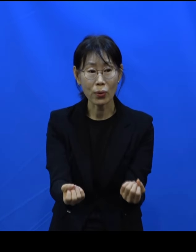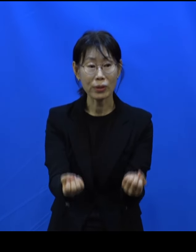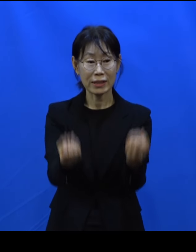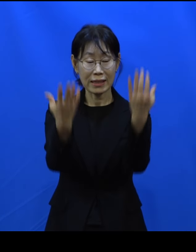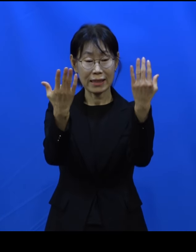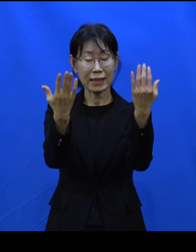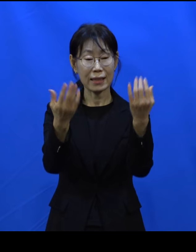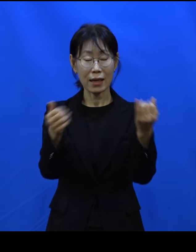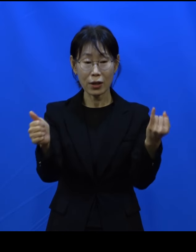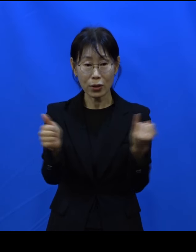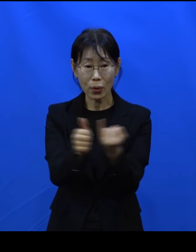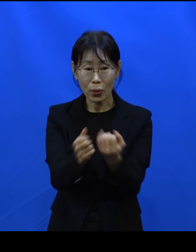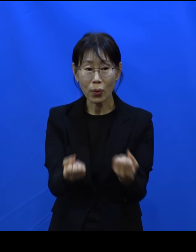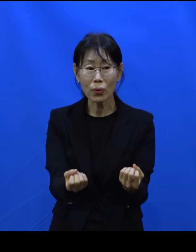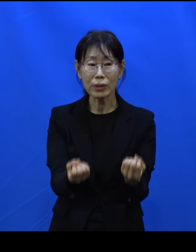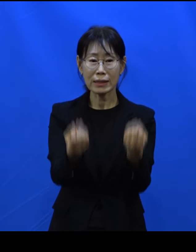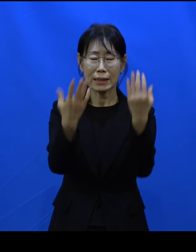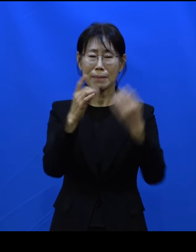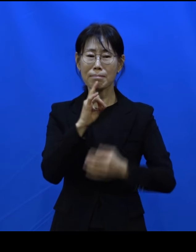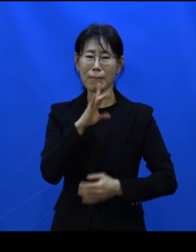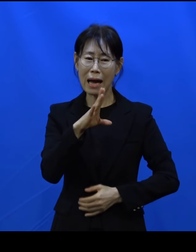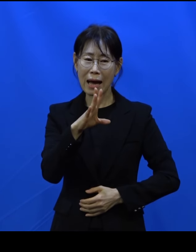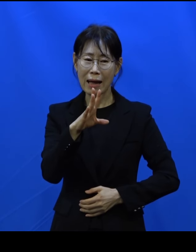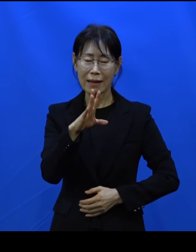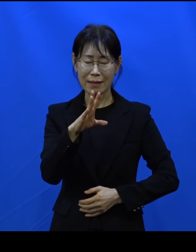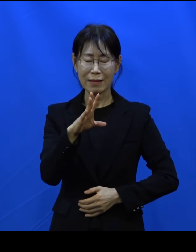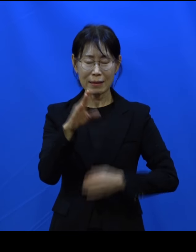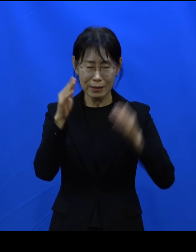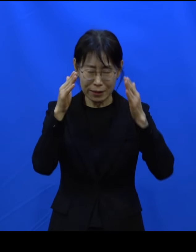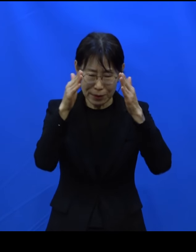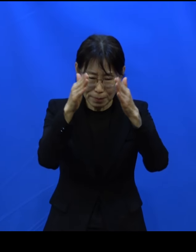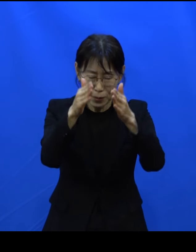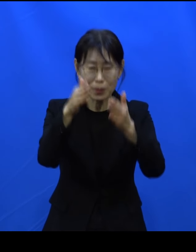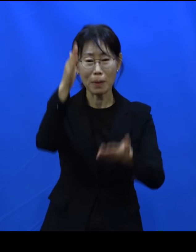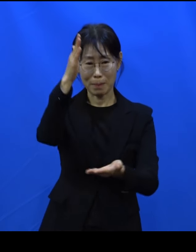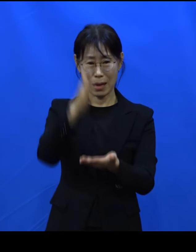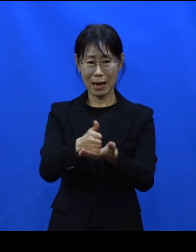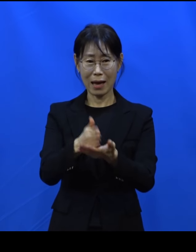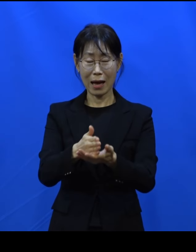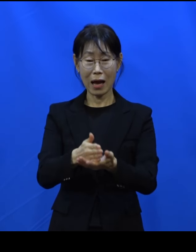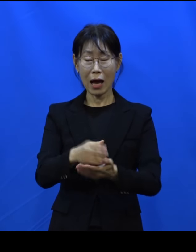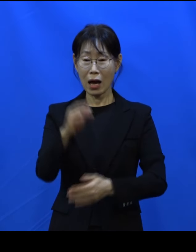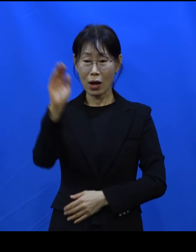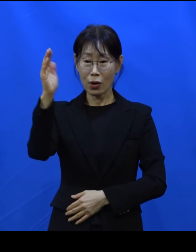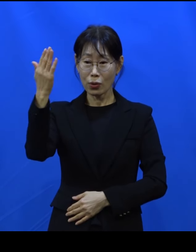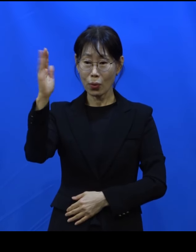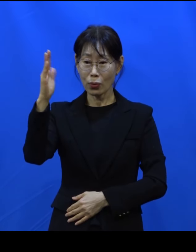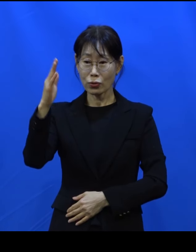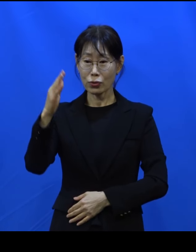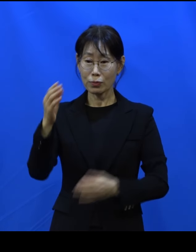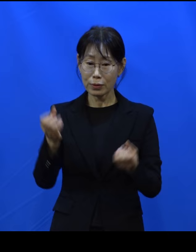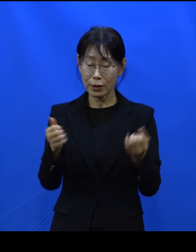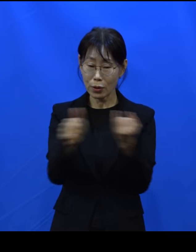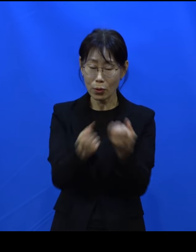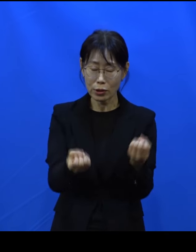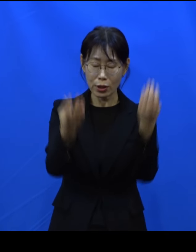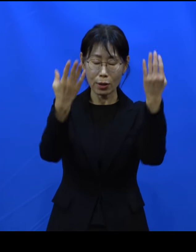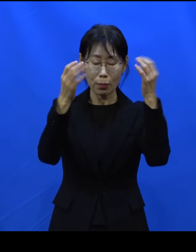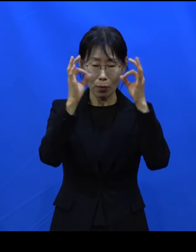아니에요, 여러분. 결혼식에만 초점을 맞추지 마세요. 요즘 뭐 너무 쇼처럼 하는데 자칫하면